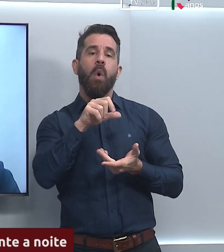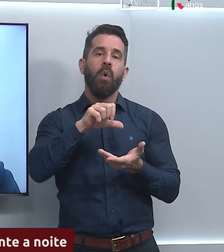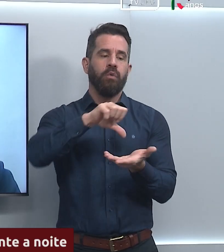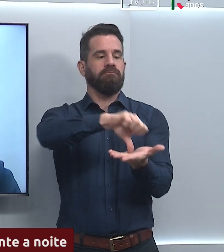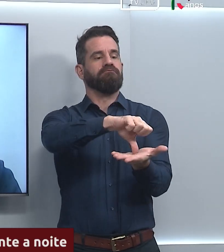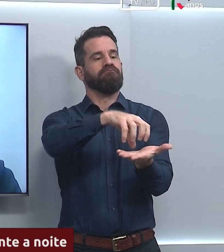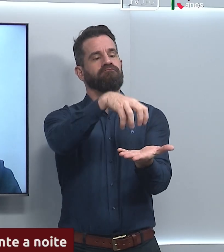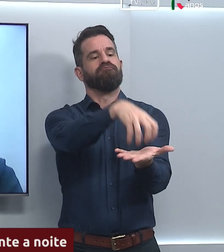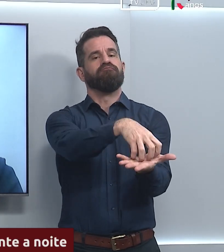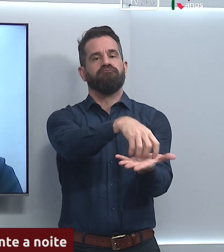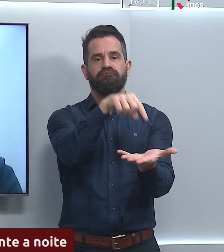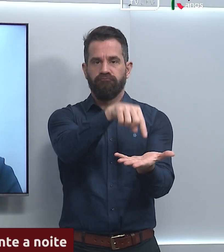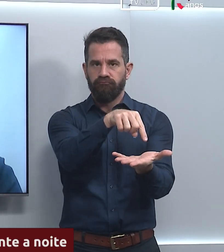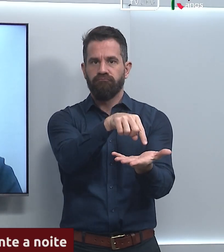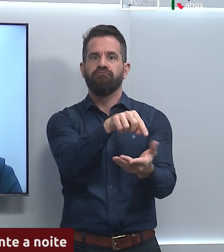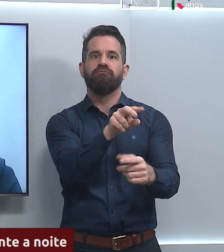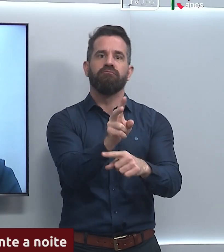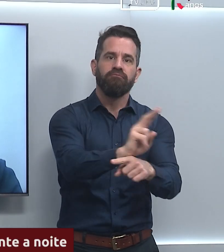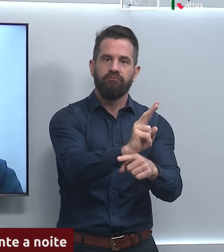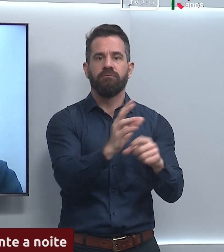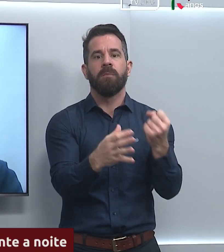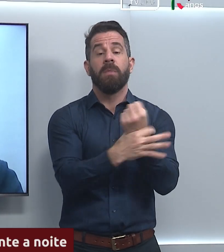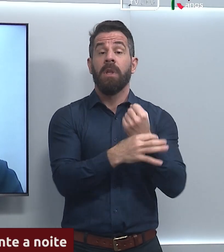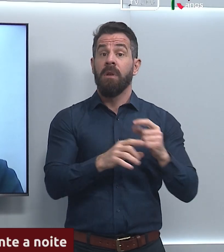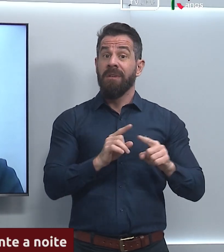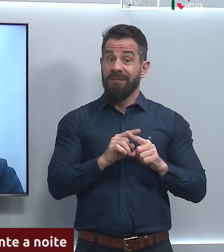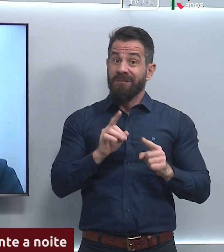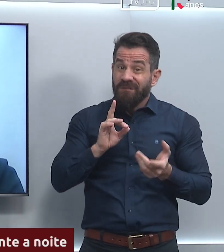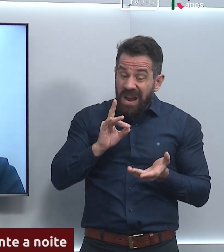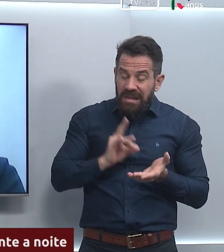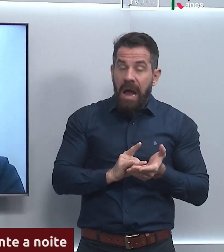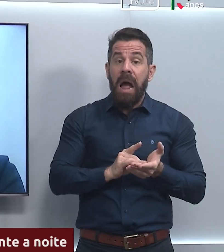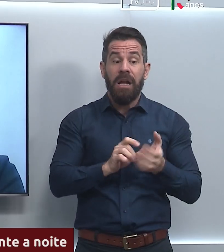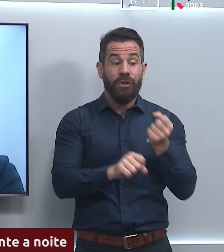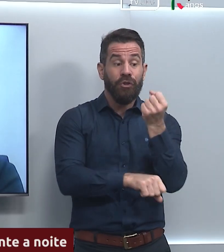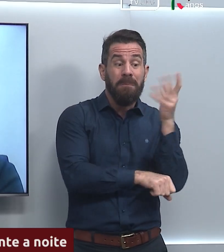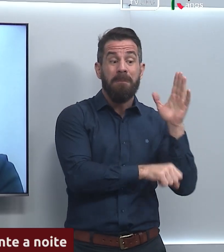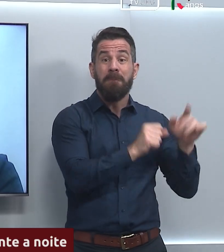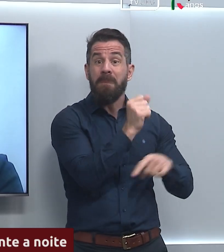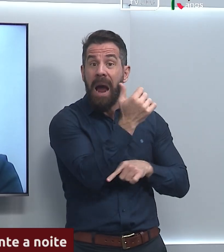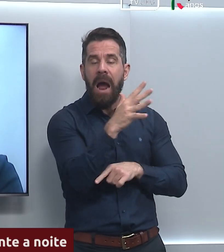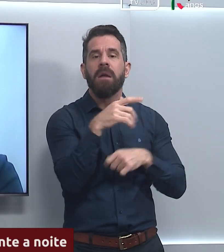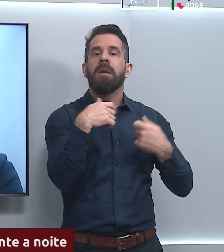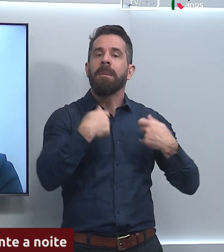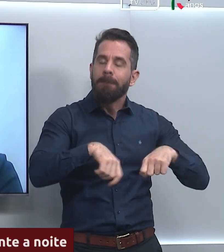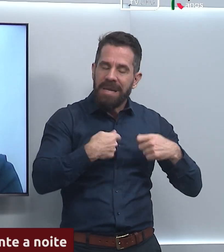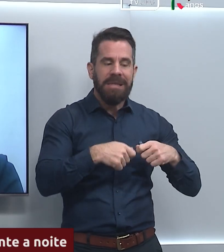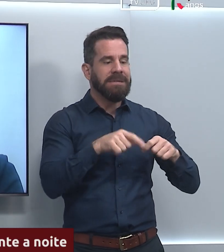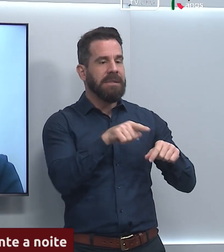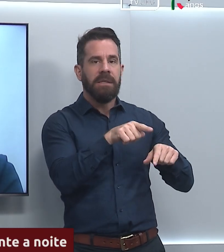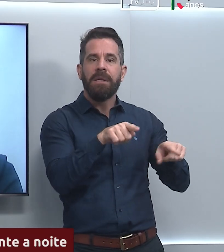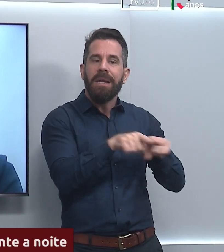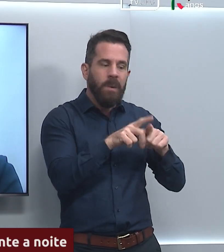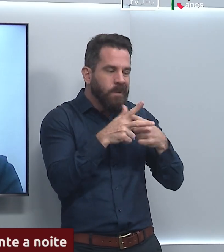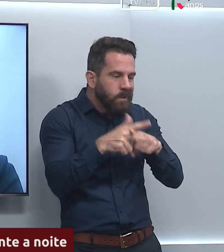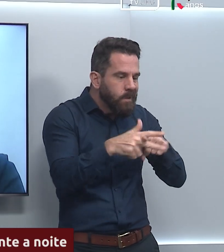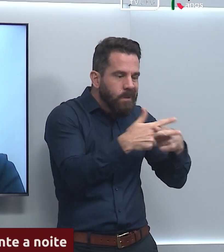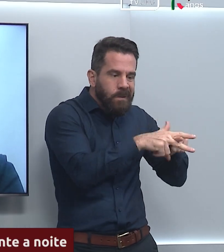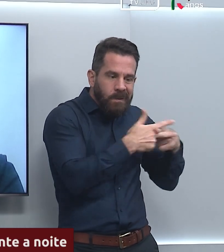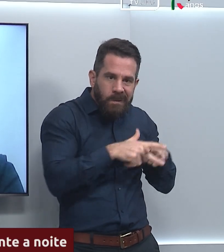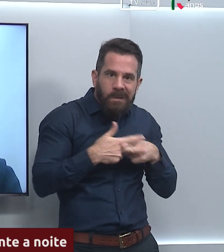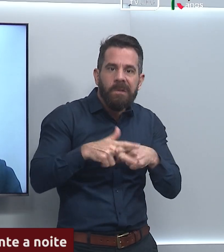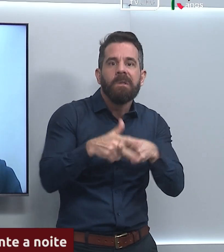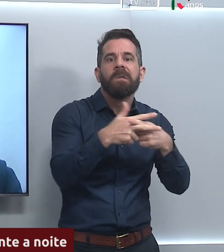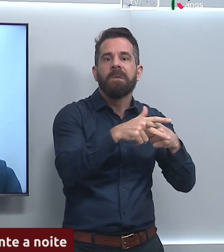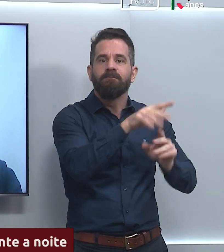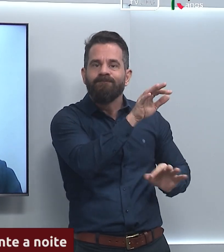temos parques que precisam de manutenção, nós precisamos de parques que precisam ser abertos 24 horas por dia,